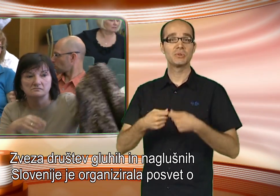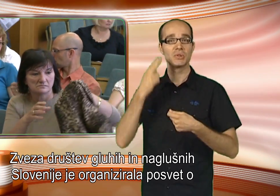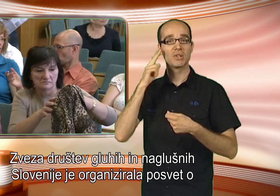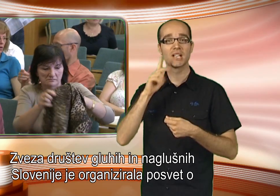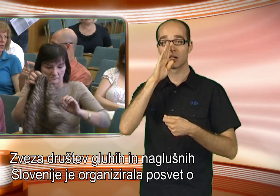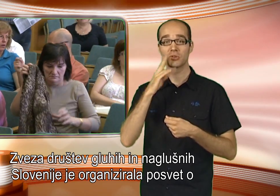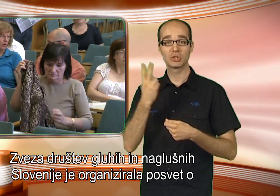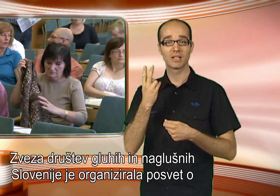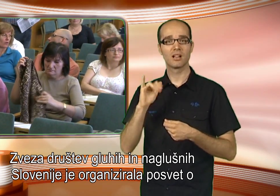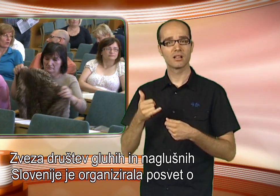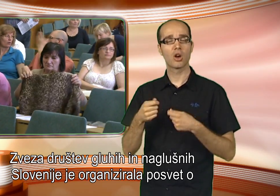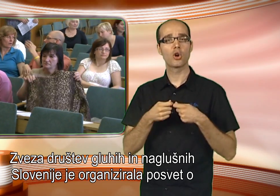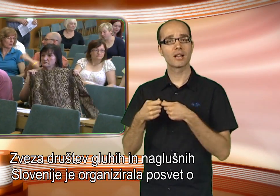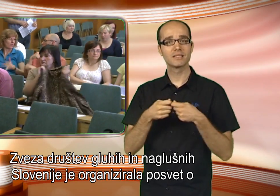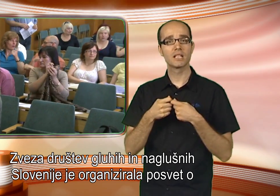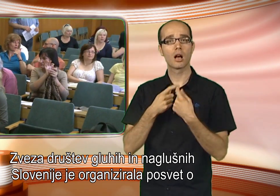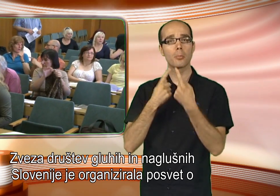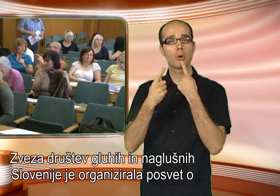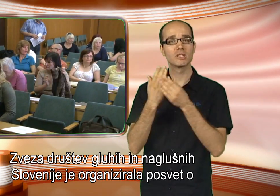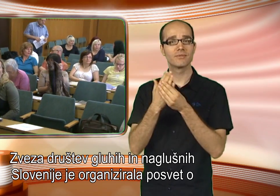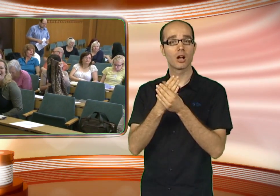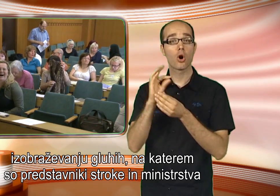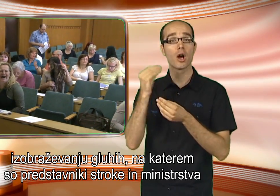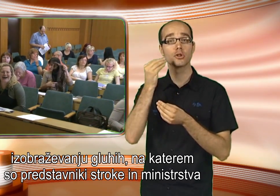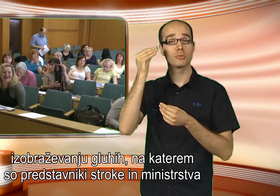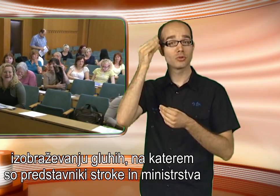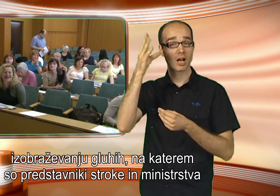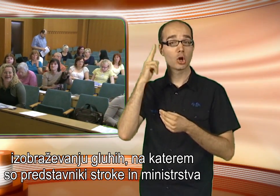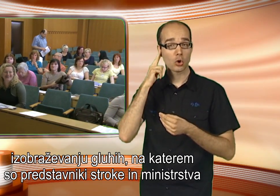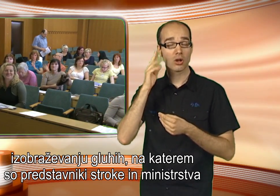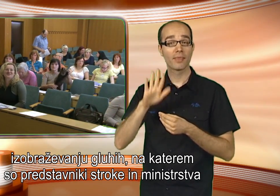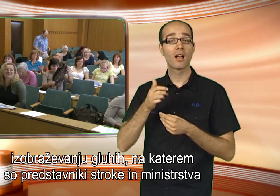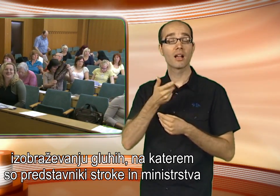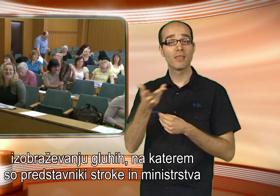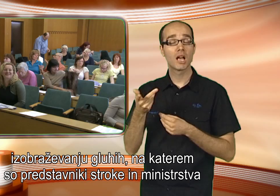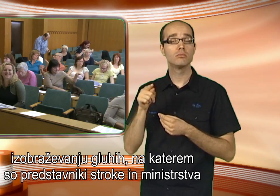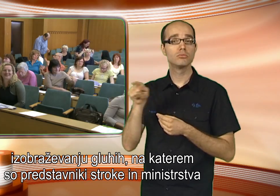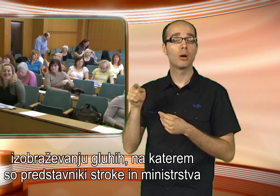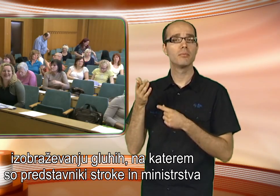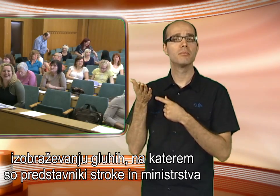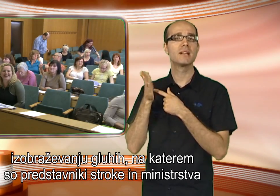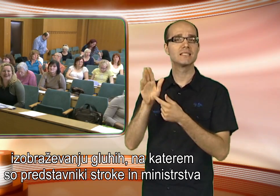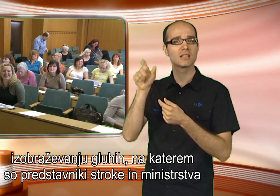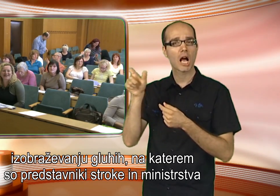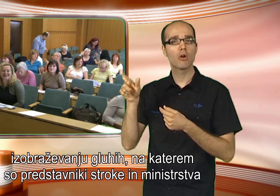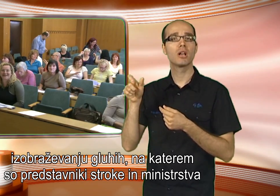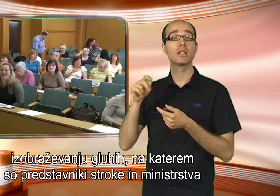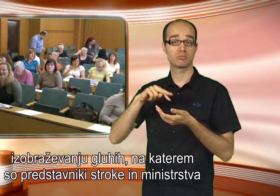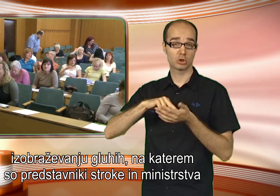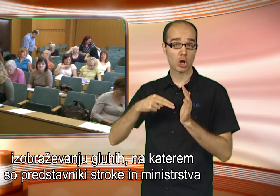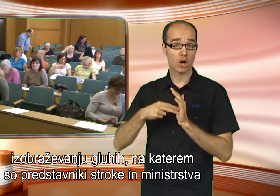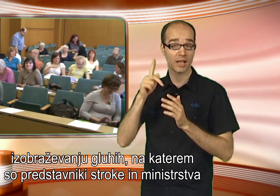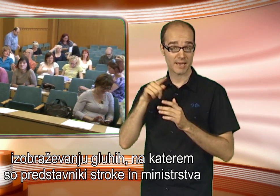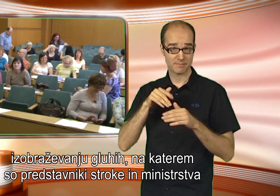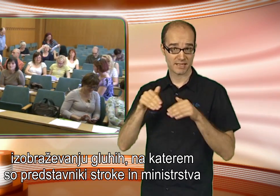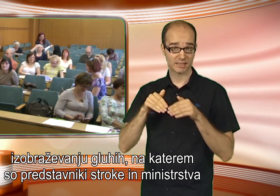Zveza društev gluhih in naglušnih Slovenije je organizirala posvet o izobraževanju gluhih, na katerem so predstavniki stroke in